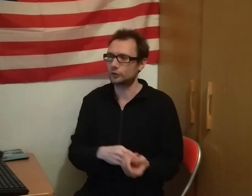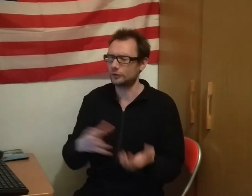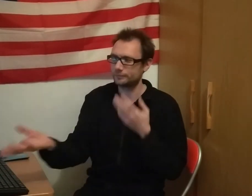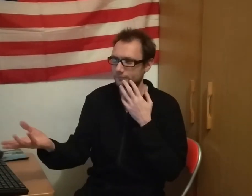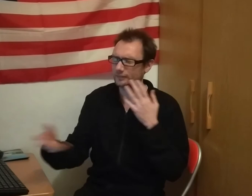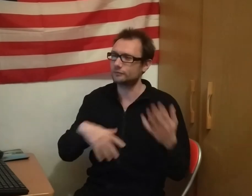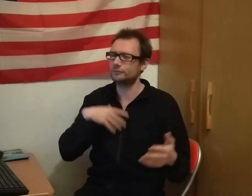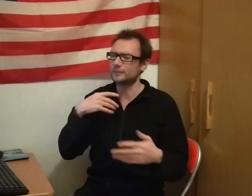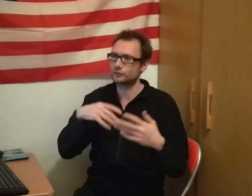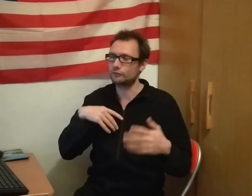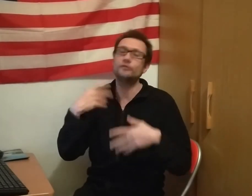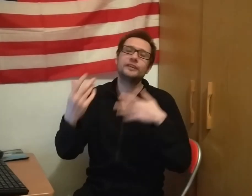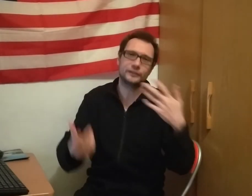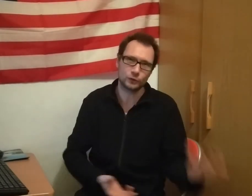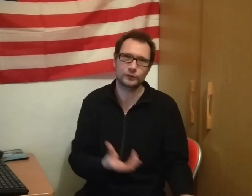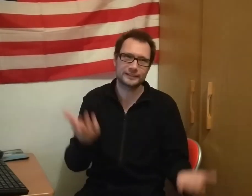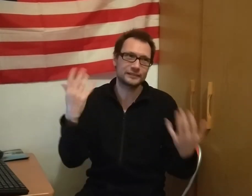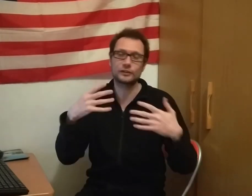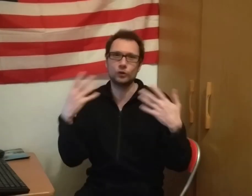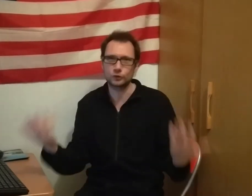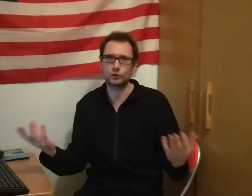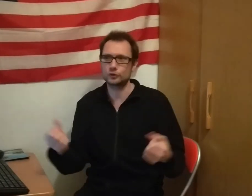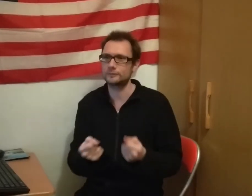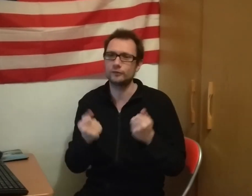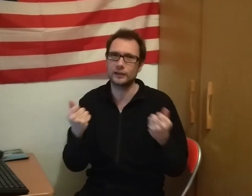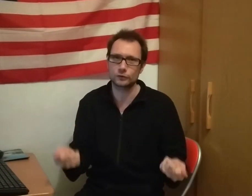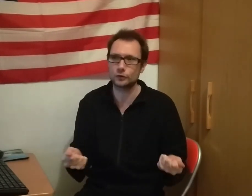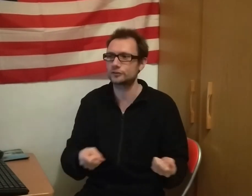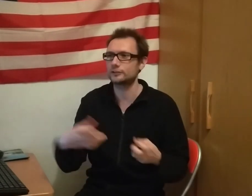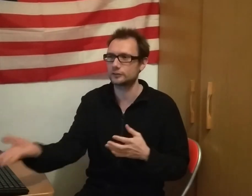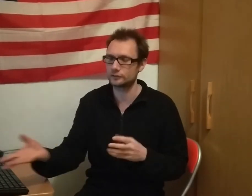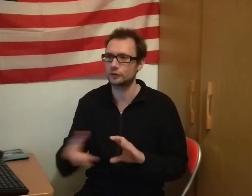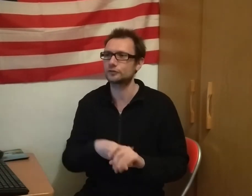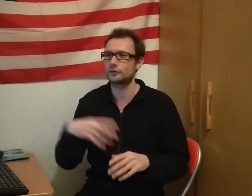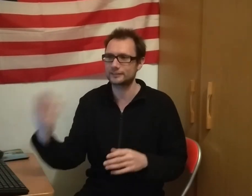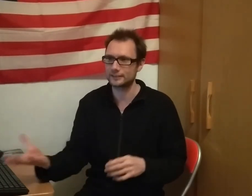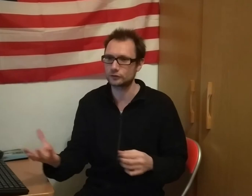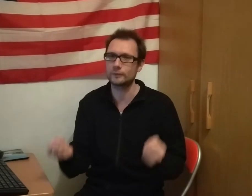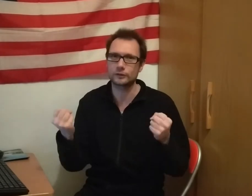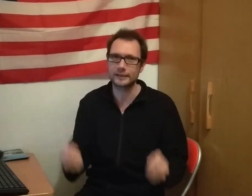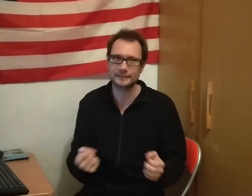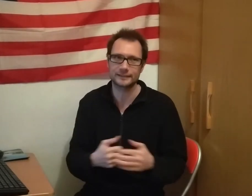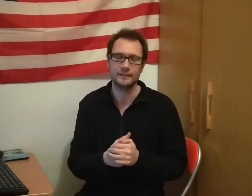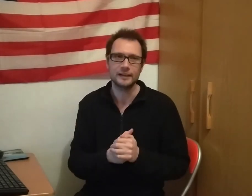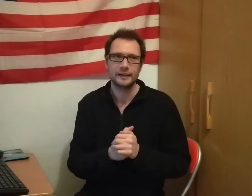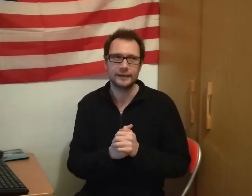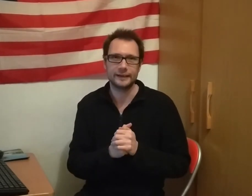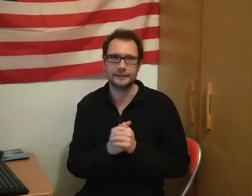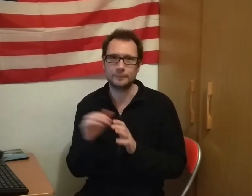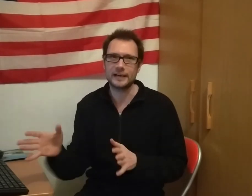toco. Estoy volviendo, porque hace años que no lo toco, se me olvidaron cosas, entonces ahora sí que estoy tomando clases de